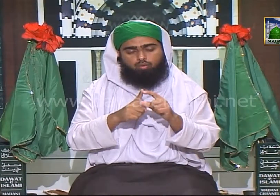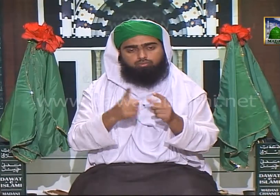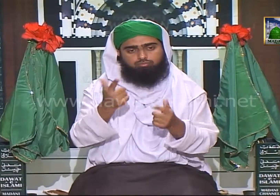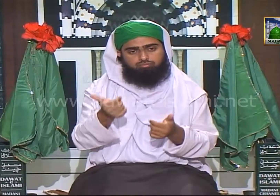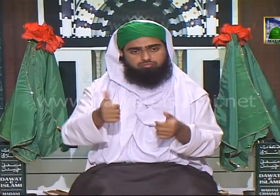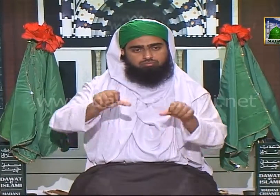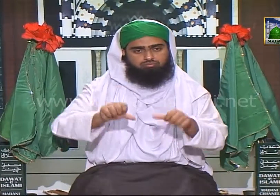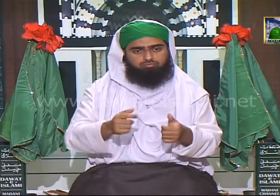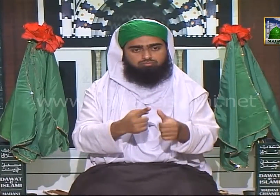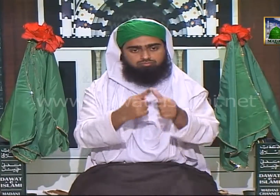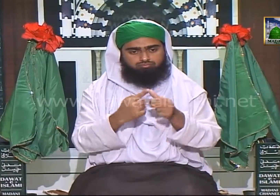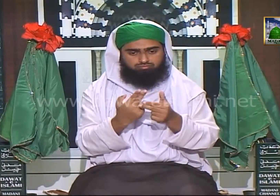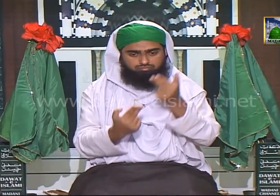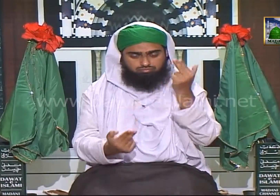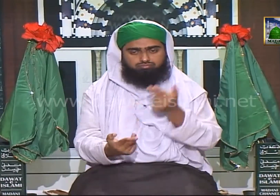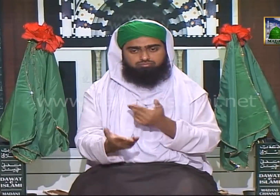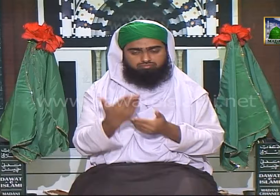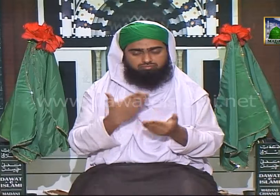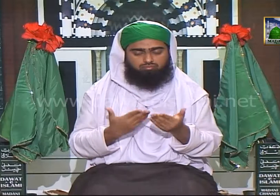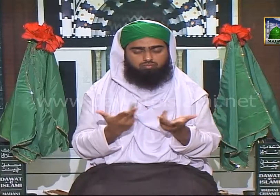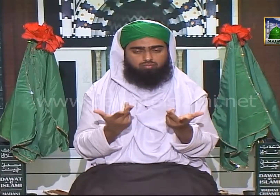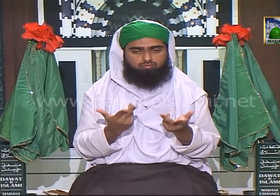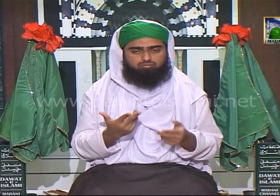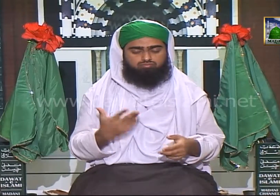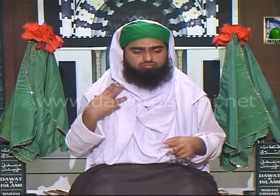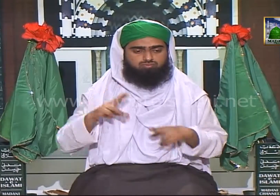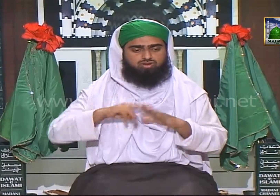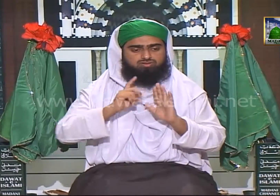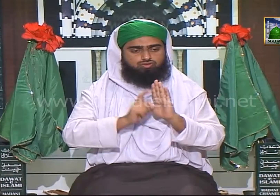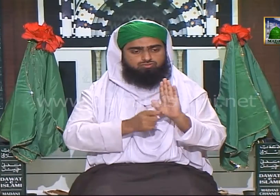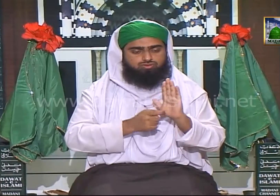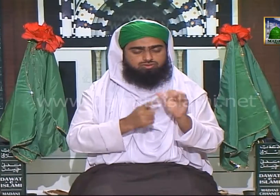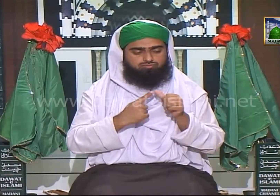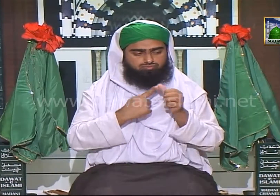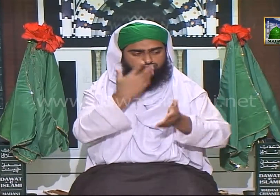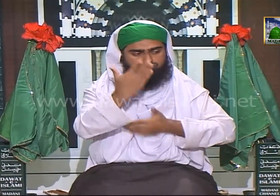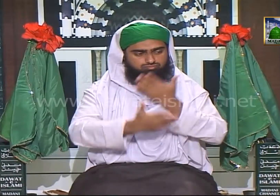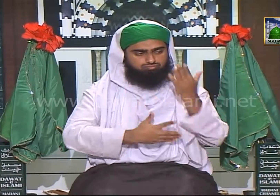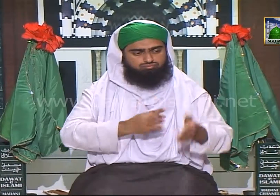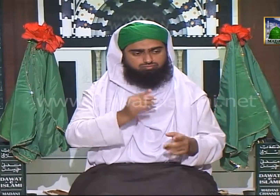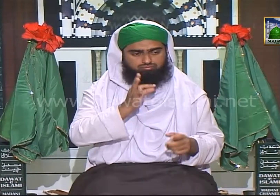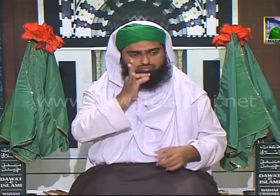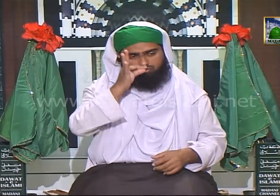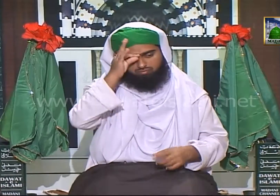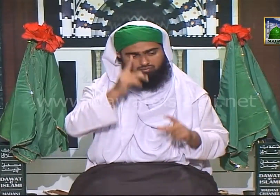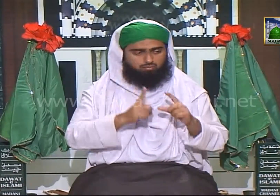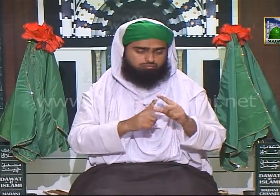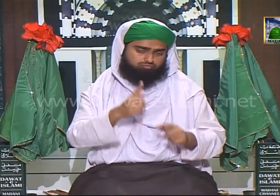علیہ السلام نے فرمایا کہ بہت اچھا آدمی ہے داؤد, بہت اچھا آدمی ہے, نیک آدمی ہے, لیکن اس کی ایک بات